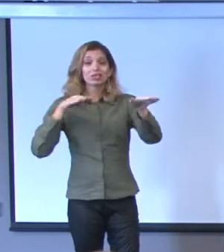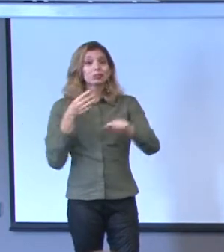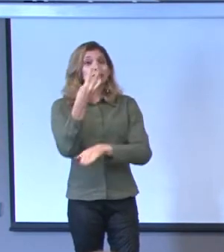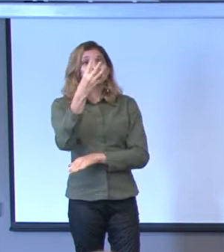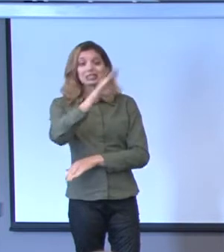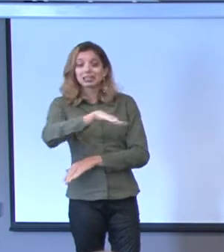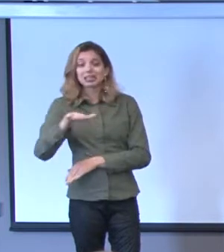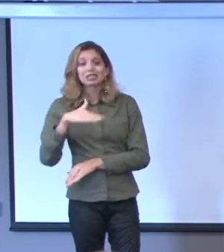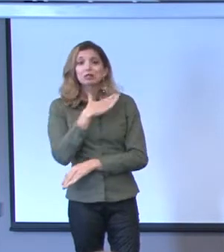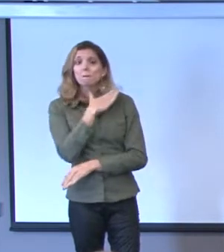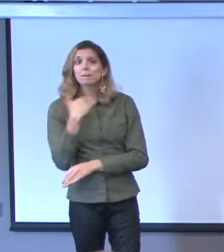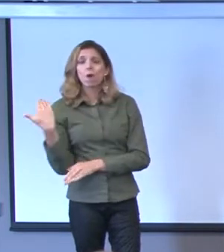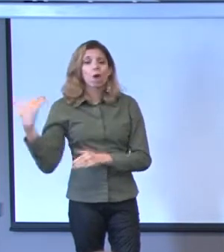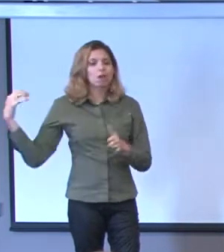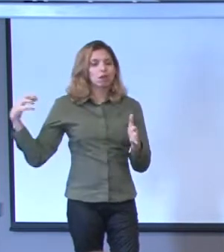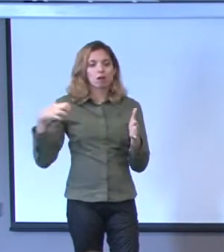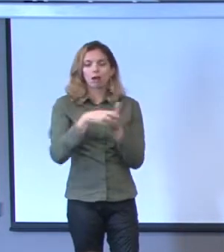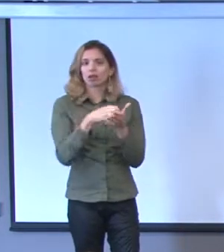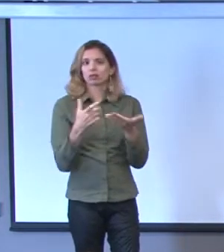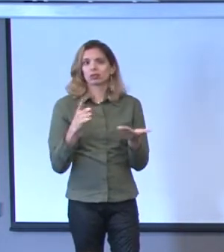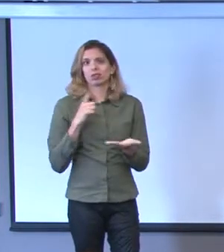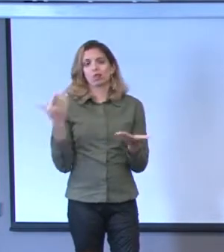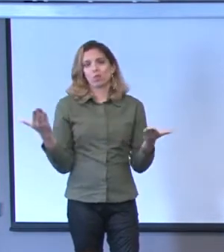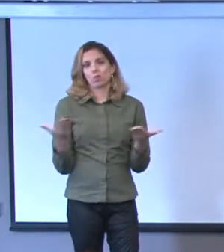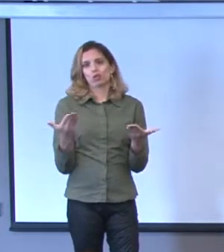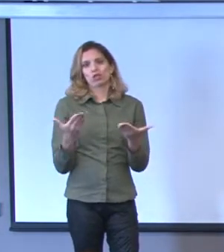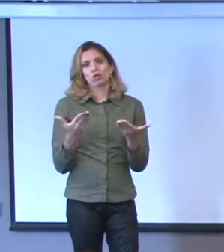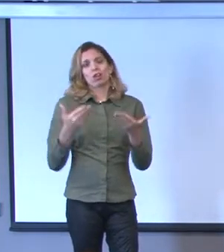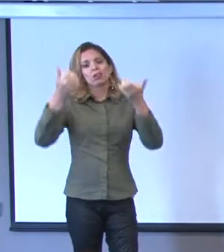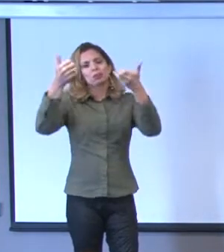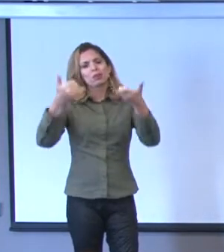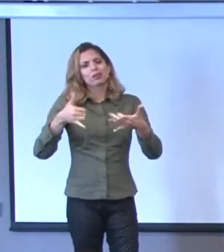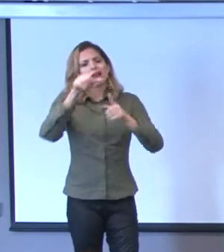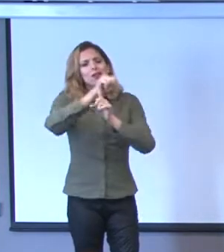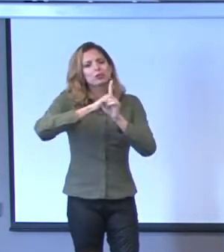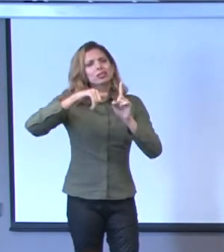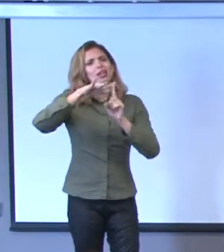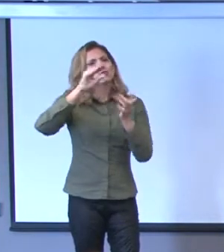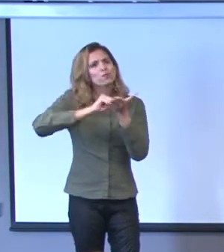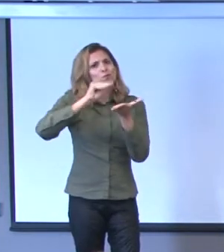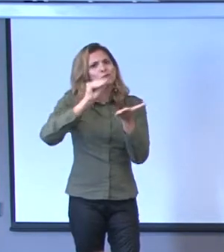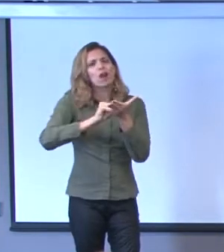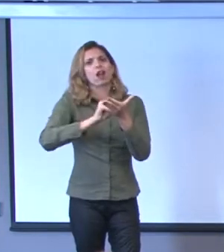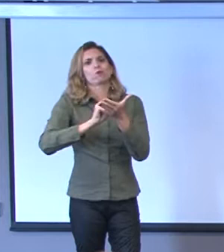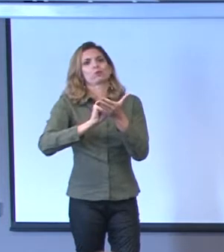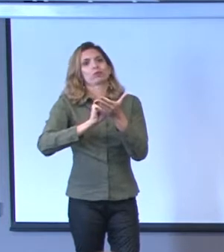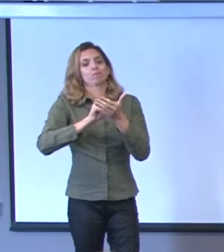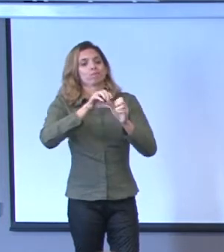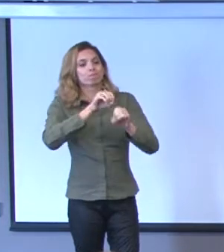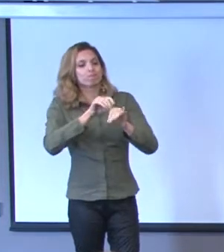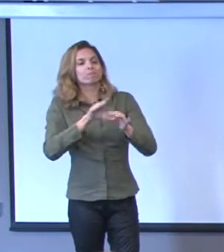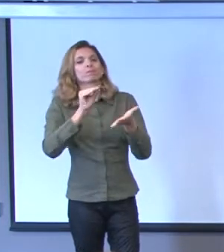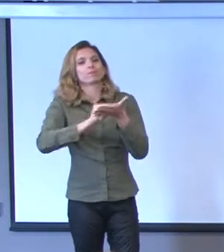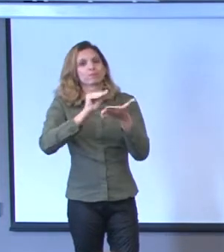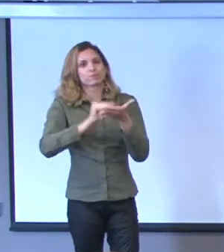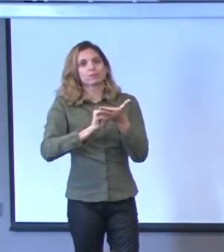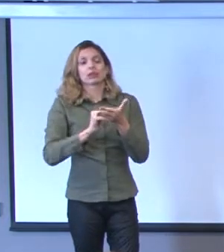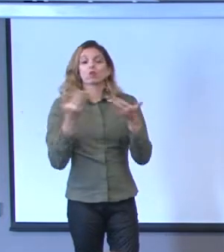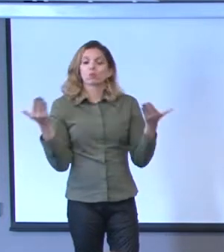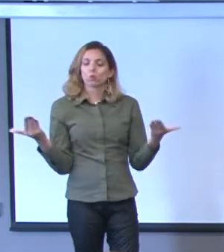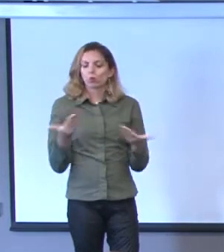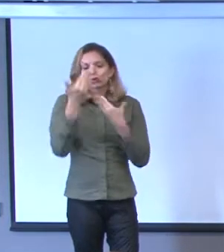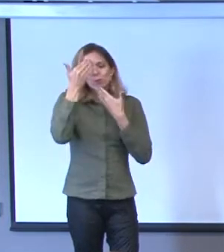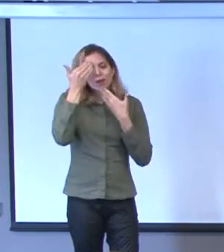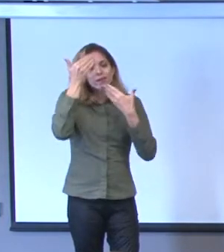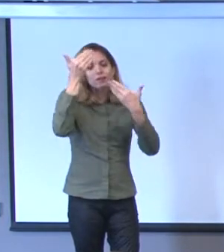dia de acidentes fatais, né, é falar de uma sociedade que falta educação. Então, eu agradeço e espero